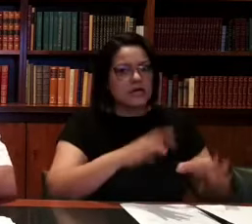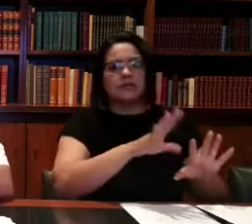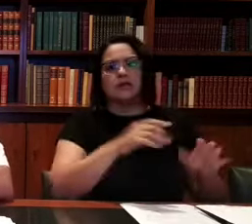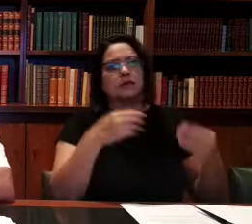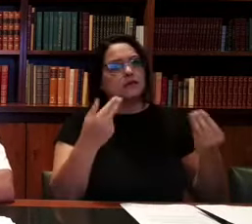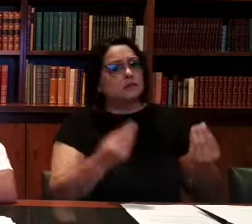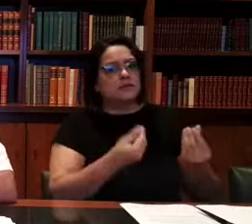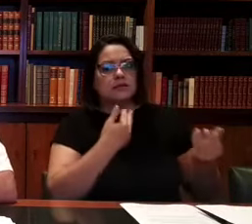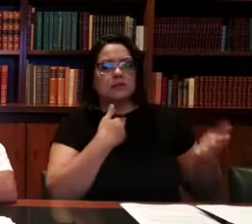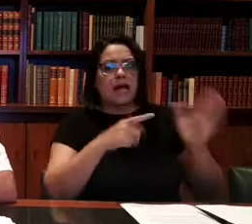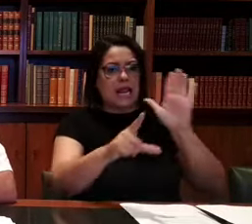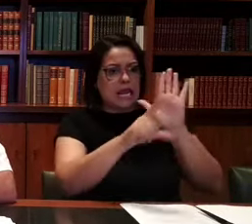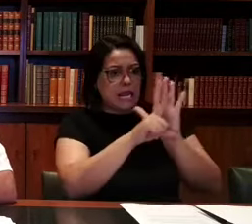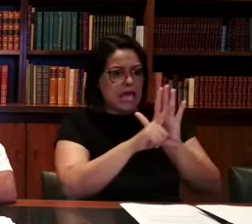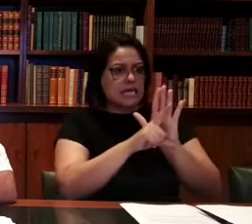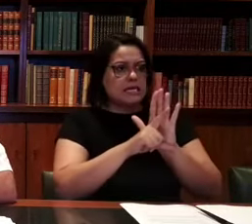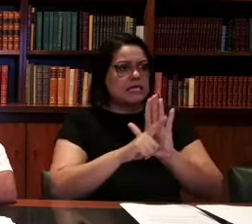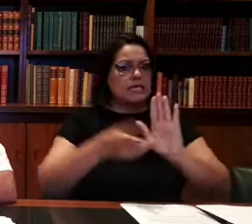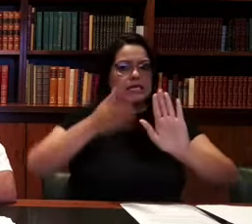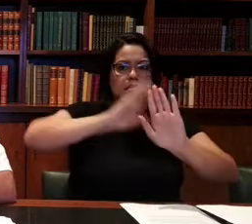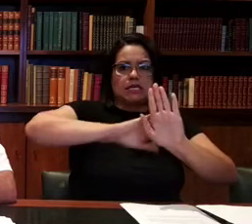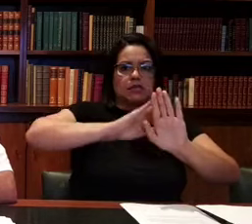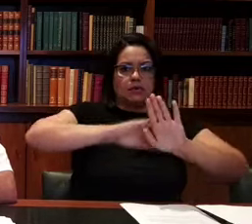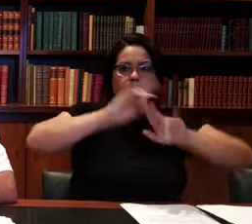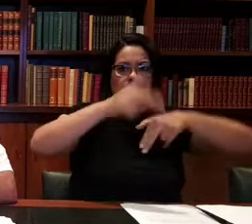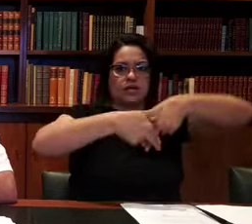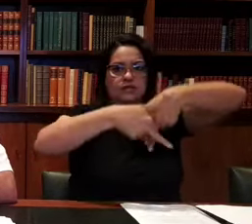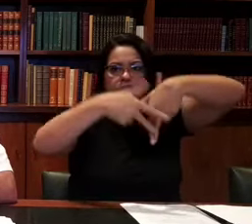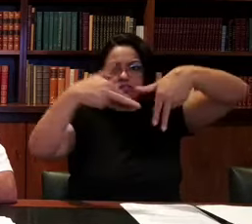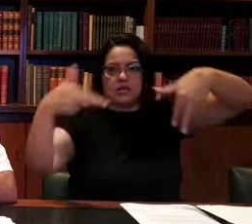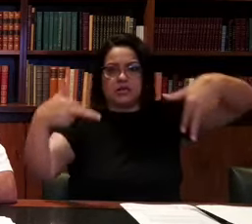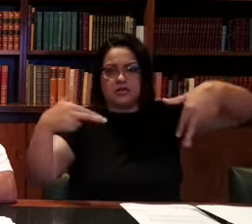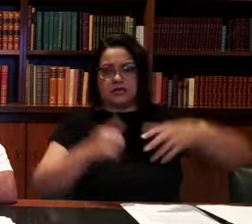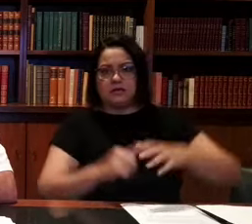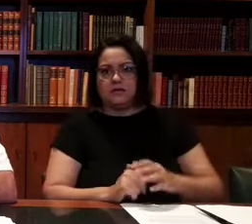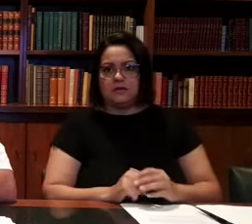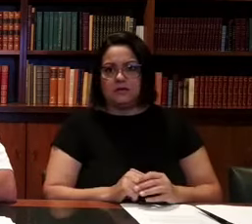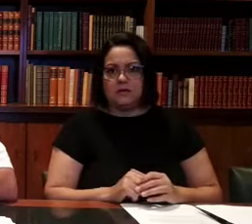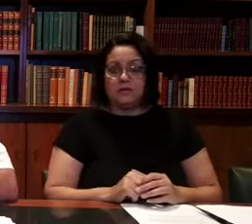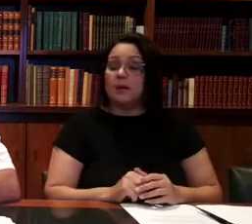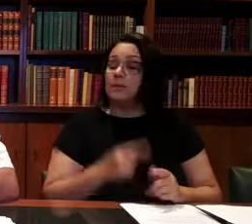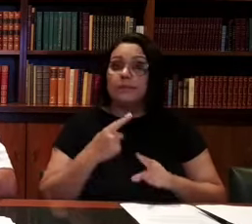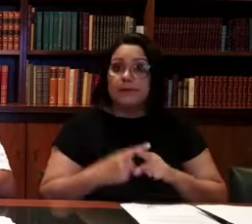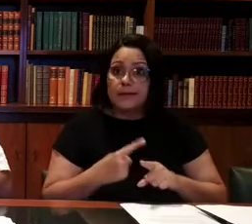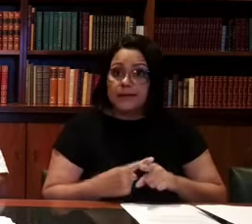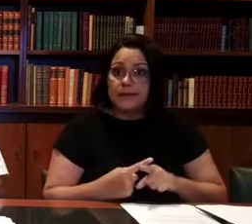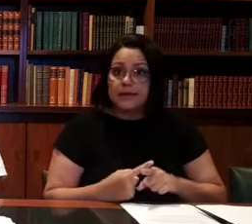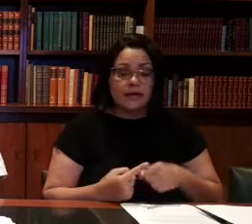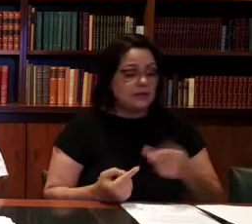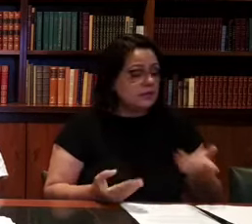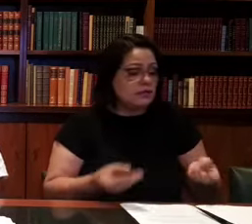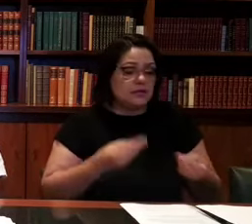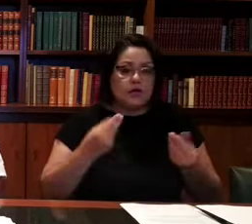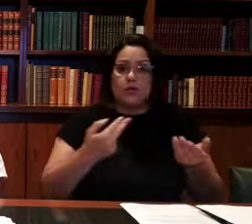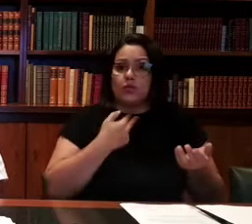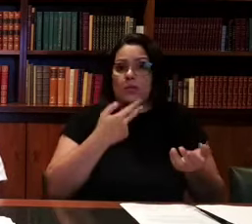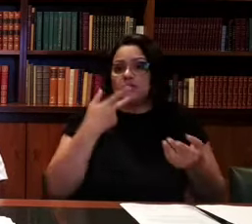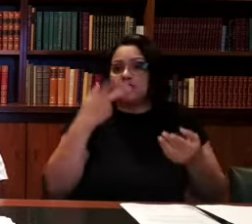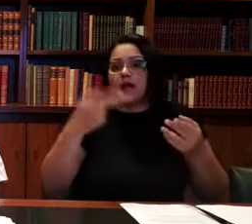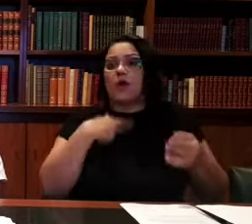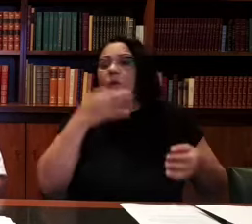derrubada a lei da religião que proibido evangelismo E é porque isso aí ele não advoga nem